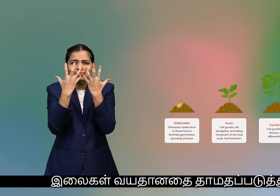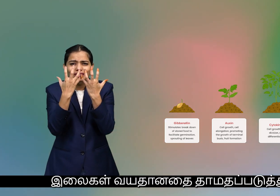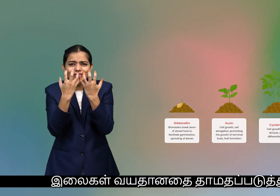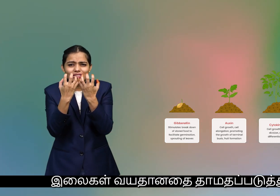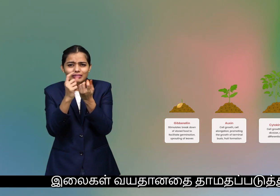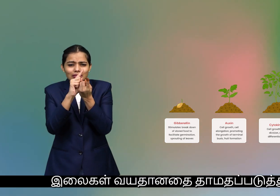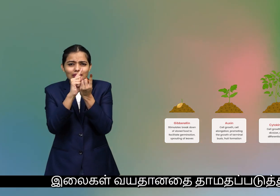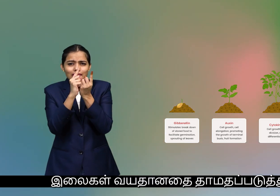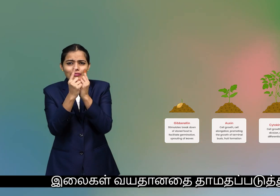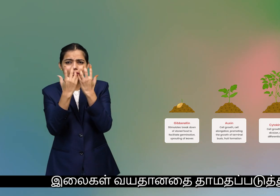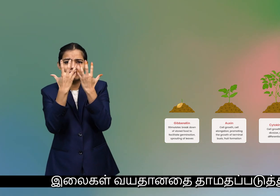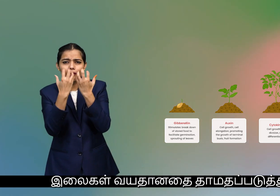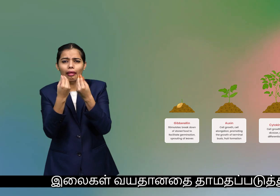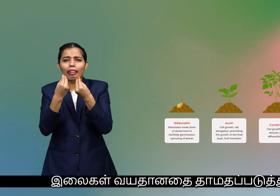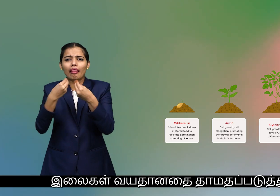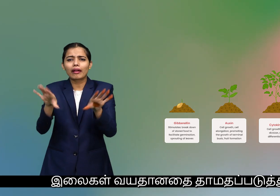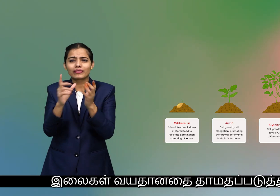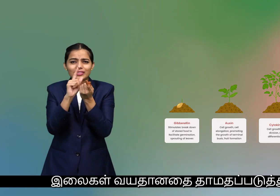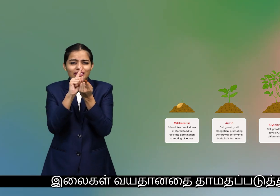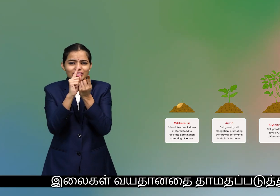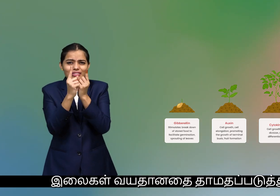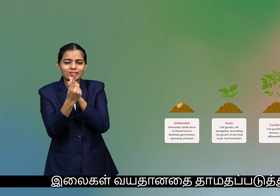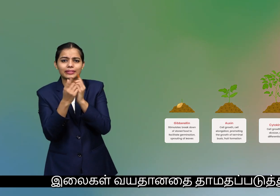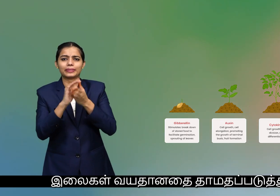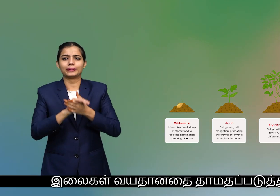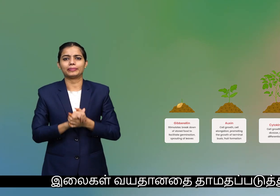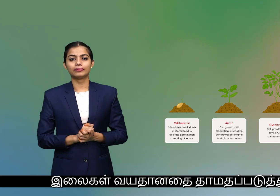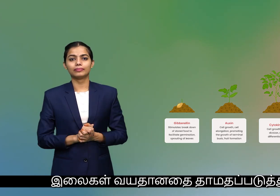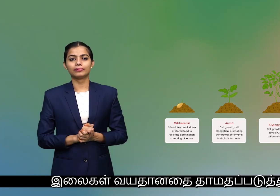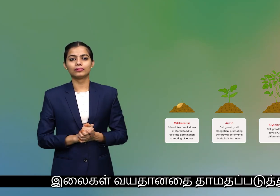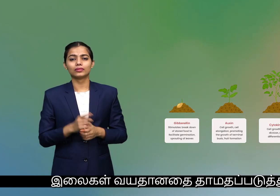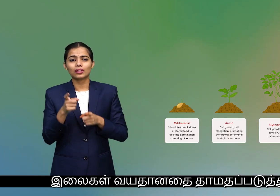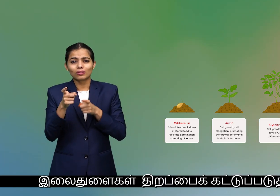இலைகள் முதிர்ச்சி அடைவதை தாமதப்படுத்துகிறது.